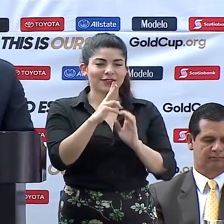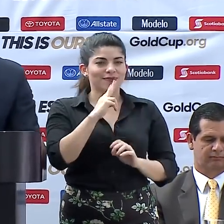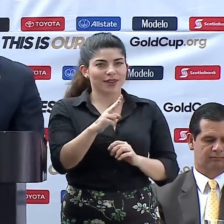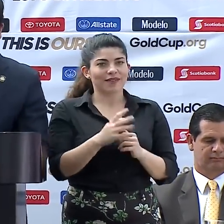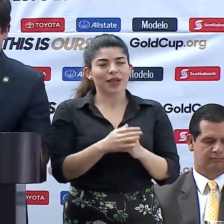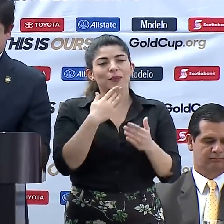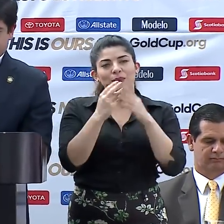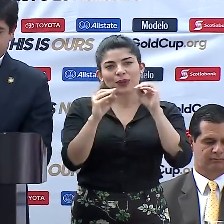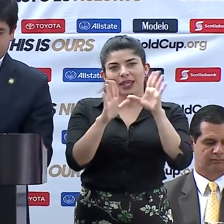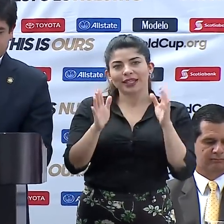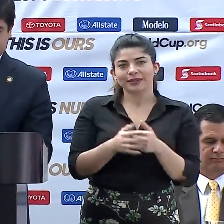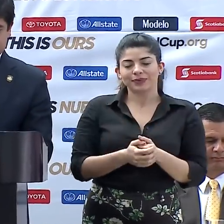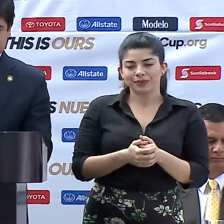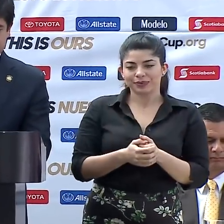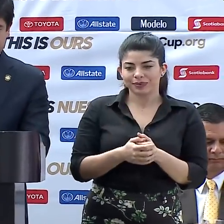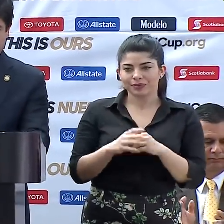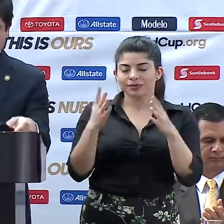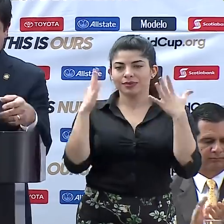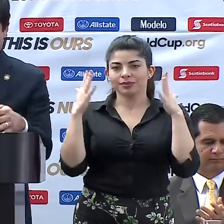verdaderamente. Buen día.